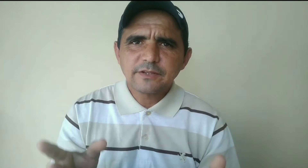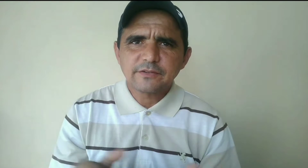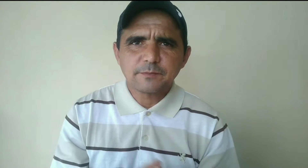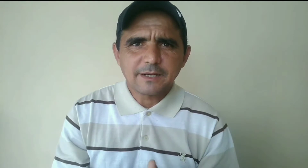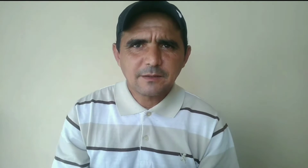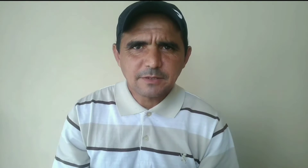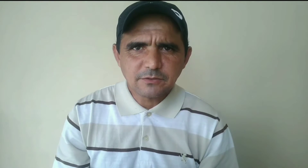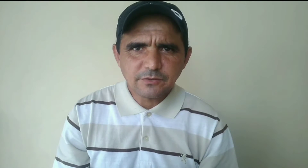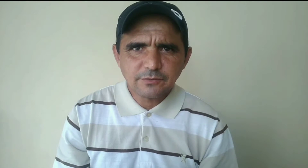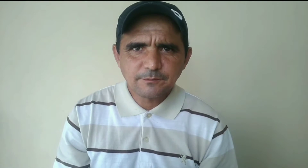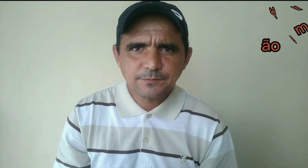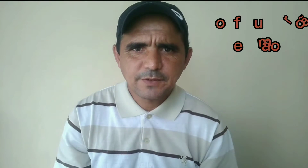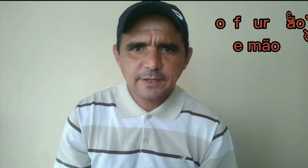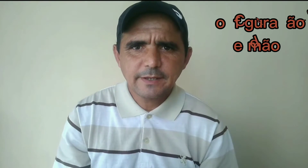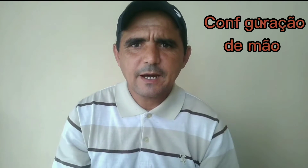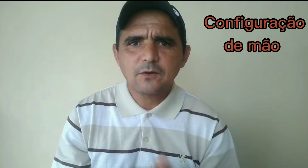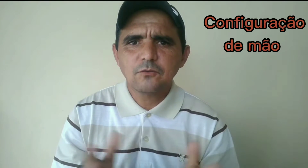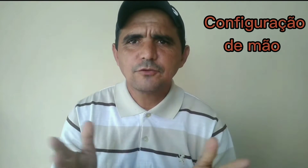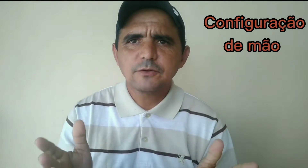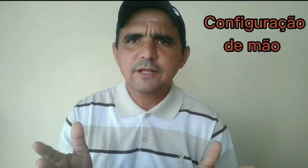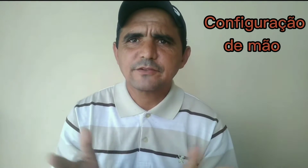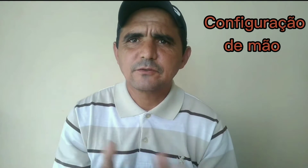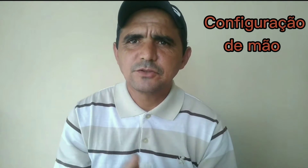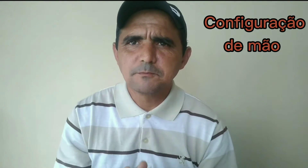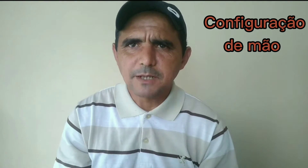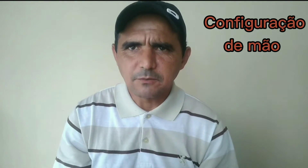desses parâmetros é a configuração de mão.